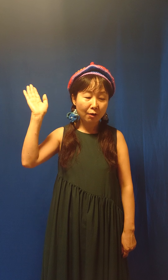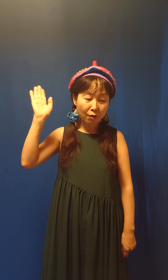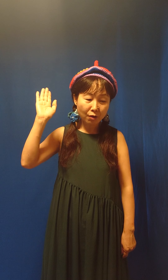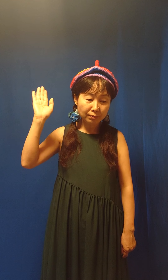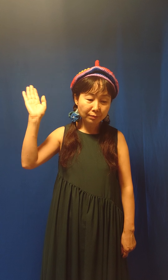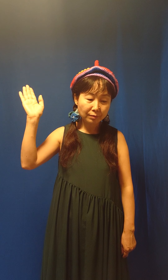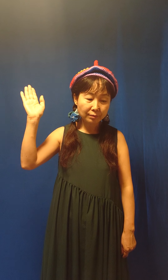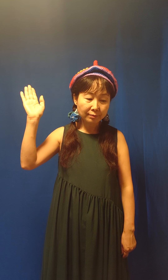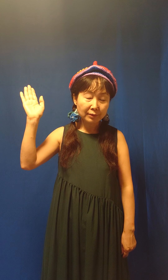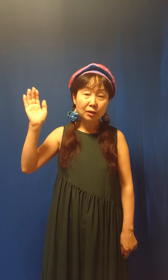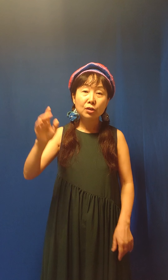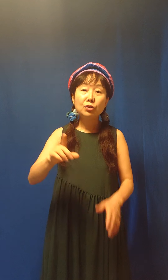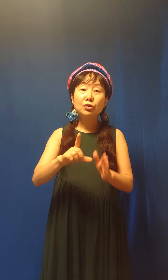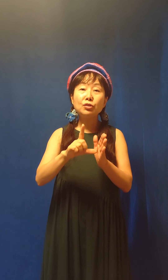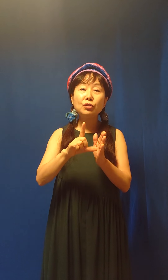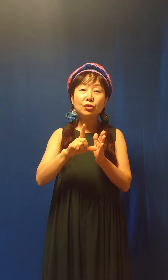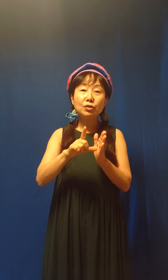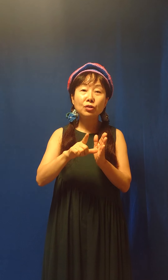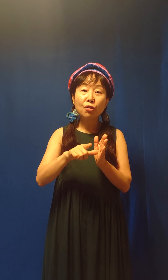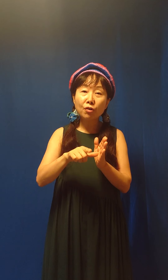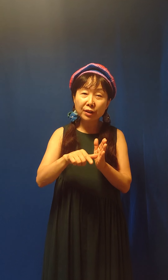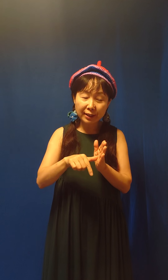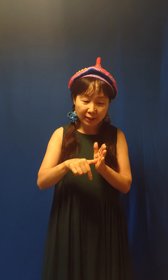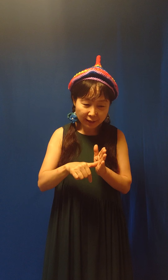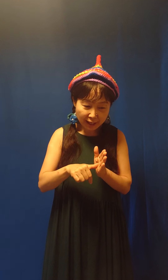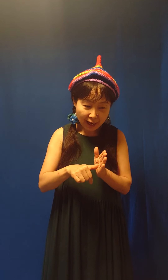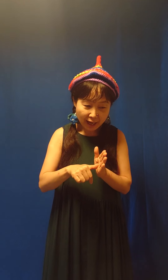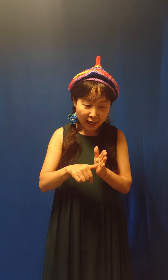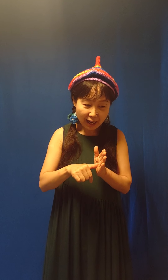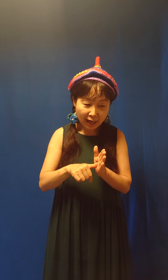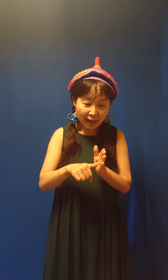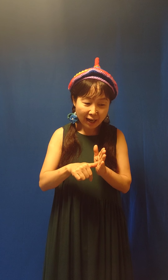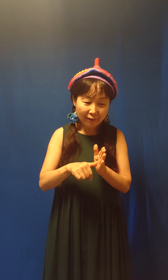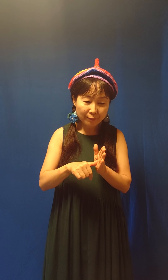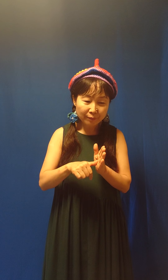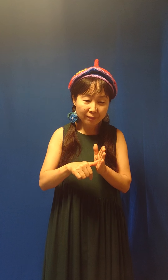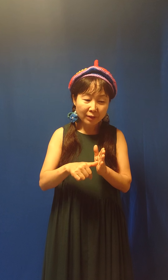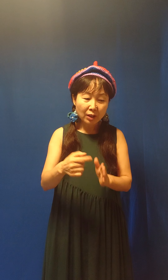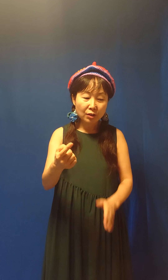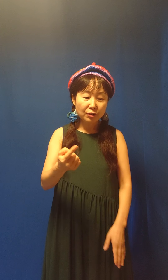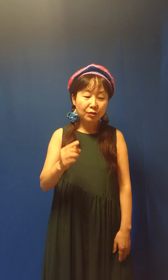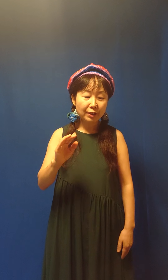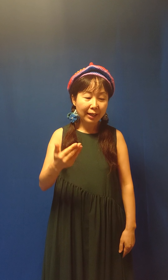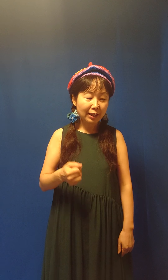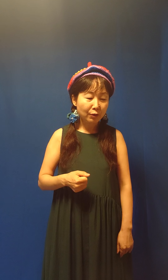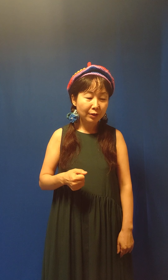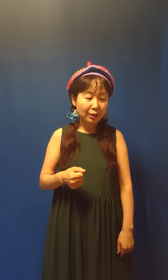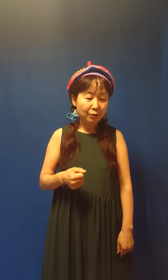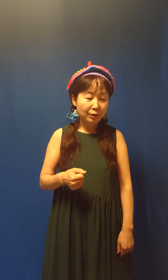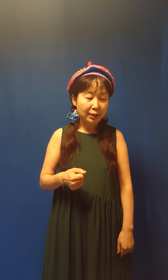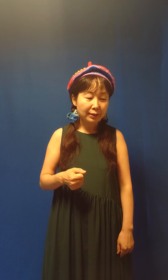をするときが来るけれどってとこなんですけ